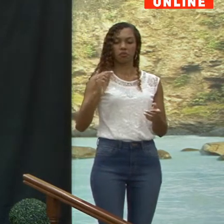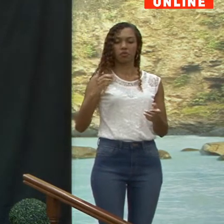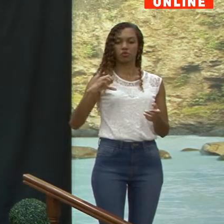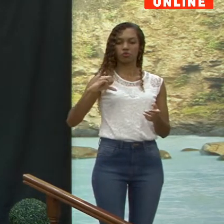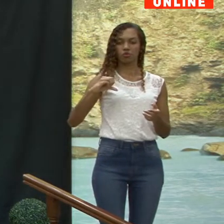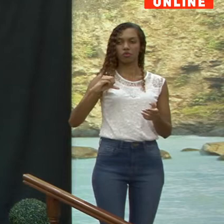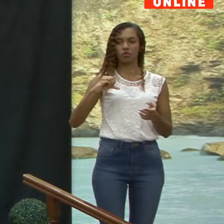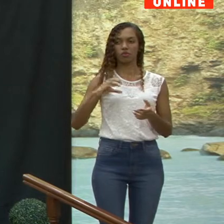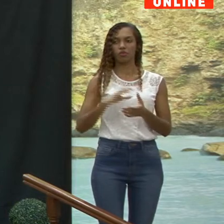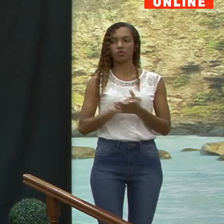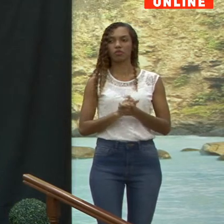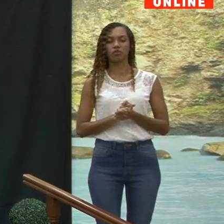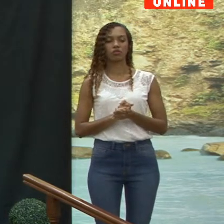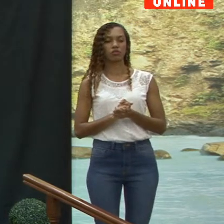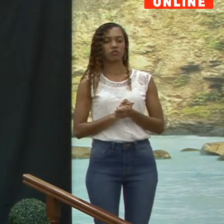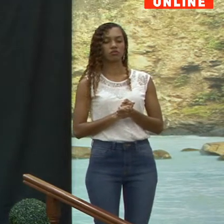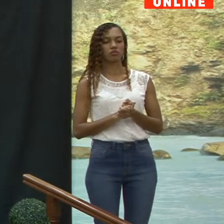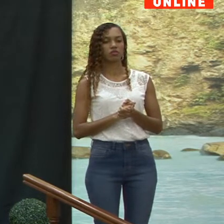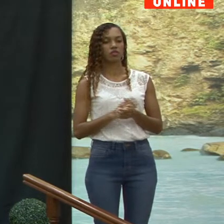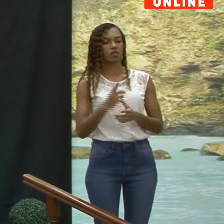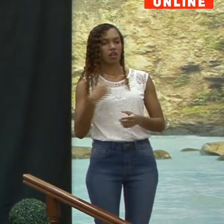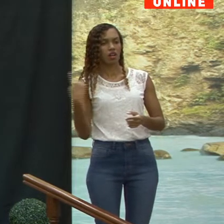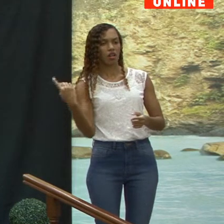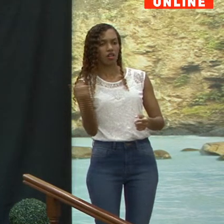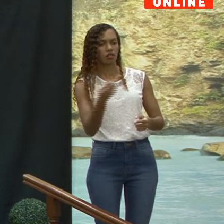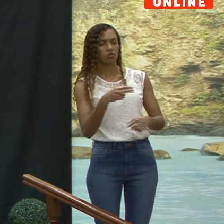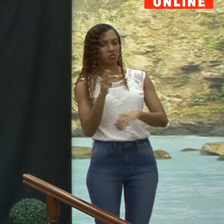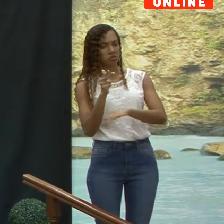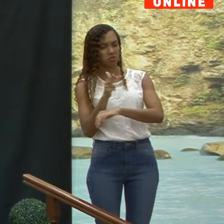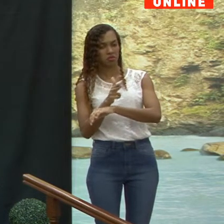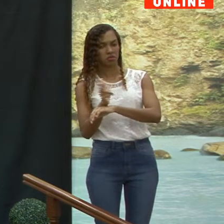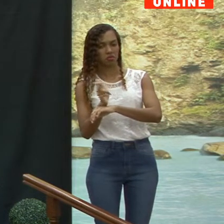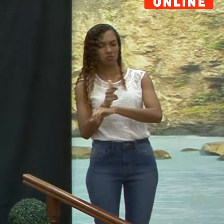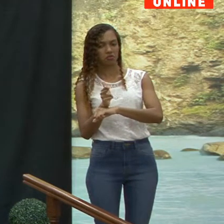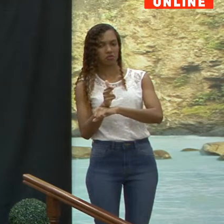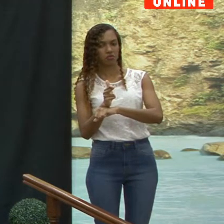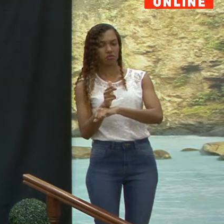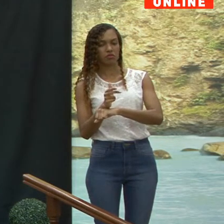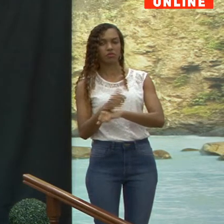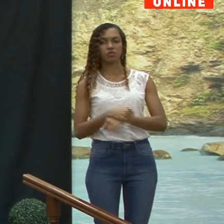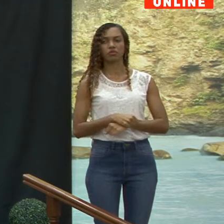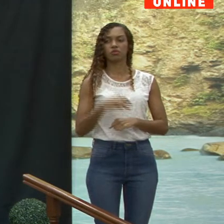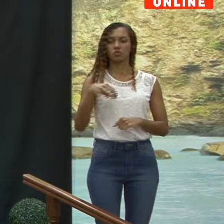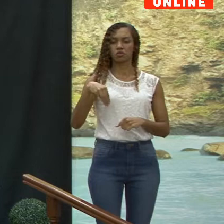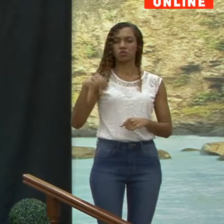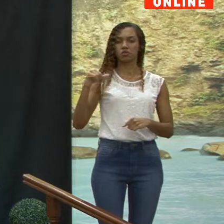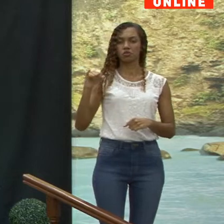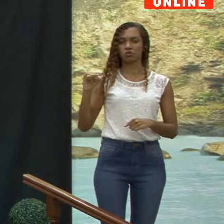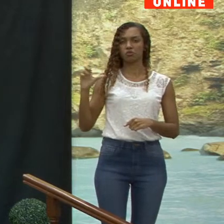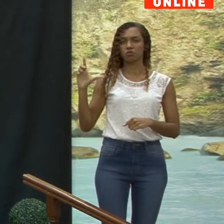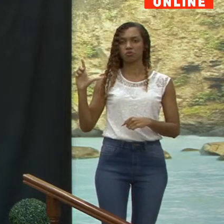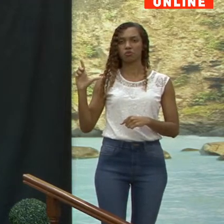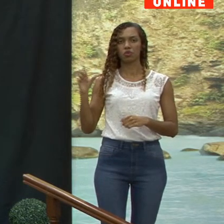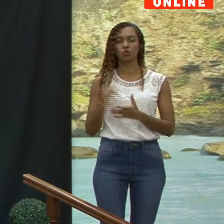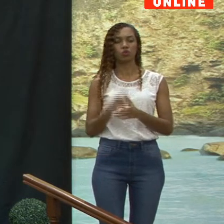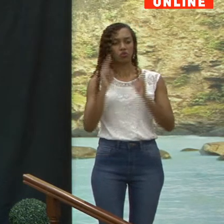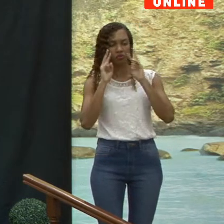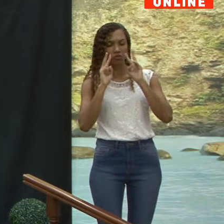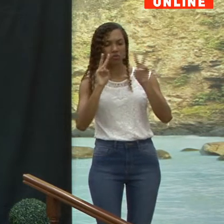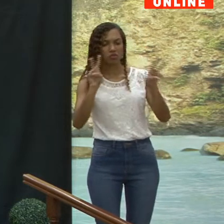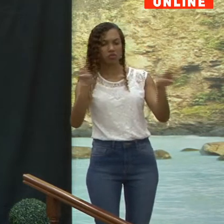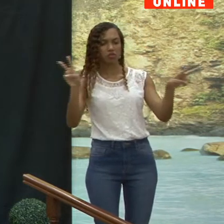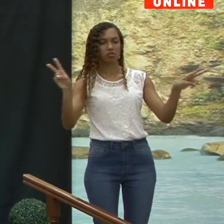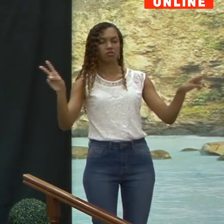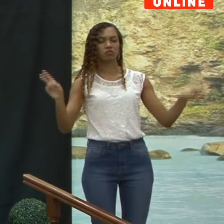As nossas lives têm passado de 1000 views. Acho que atinge menos aí, atinge 300 e